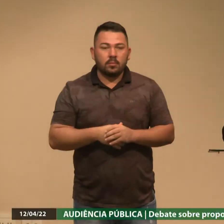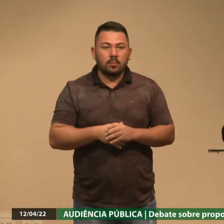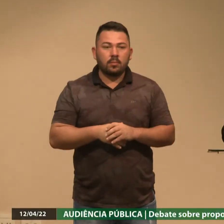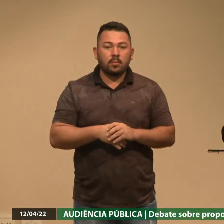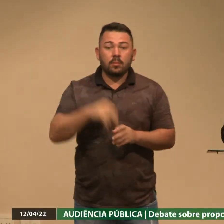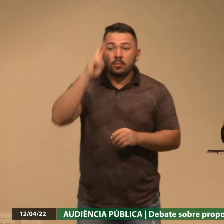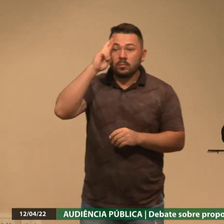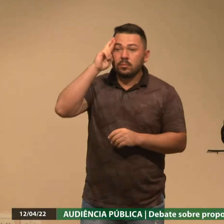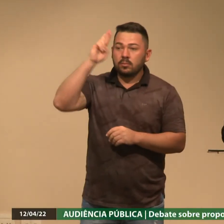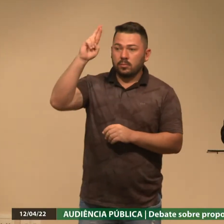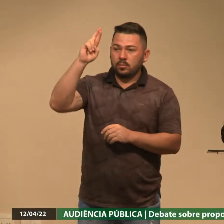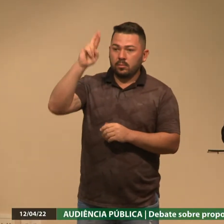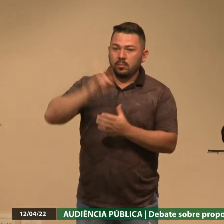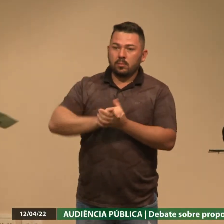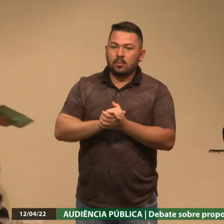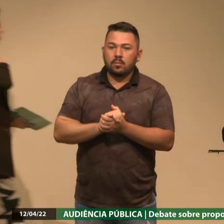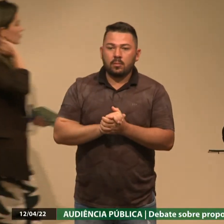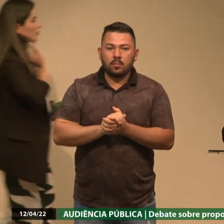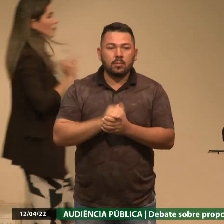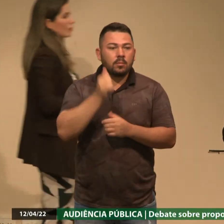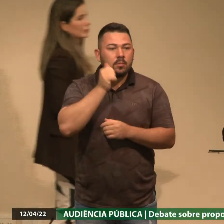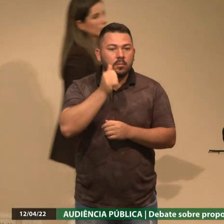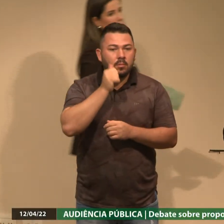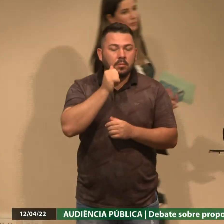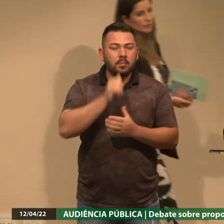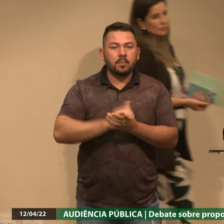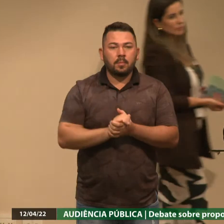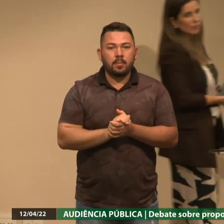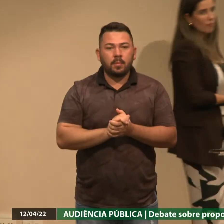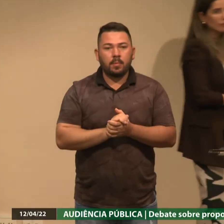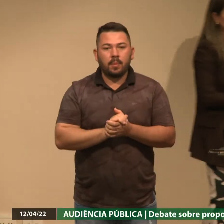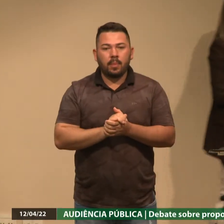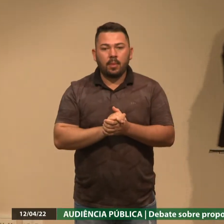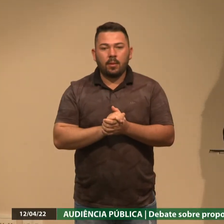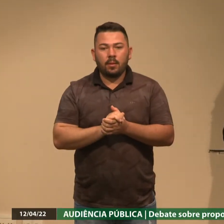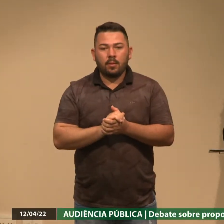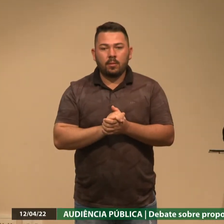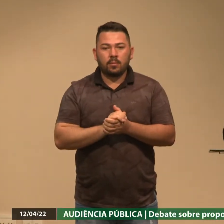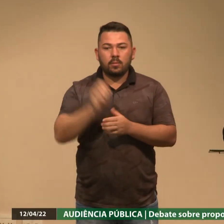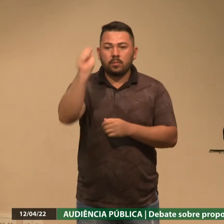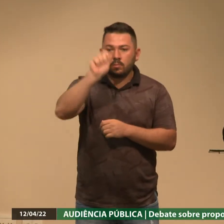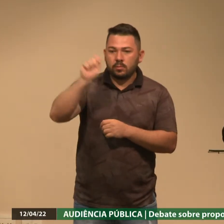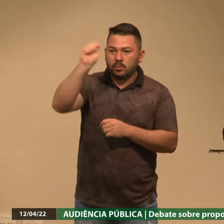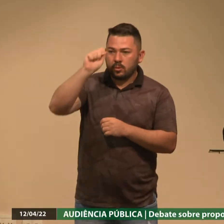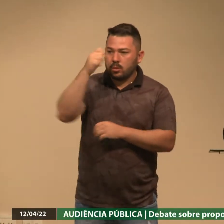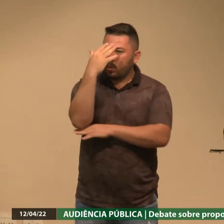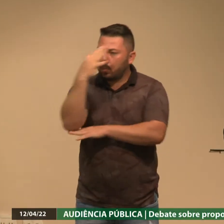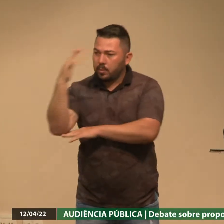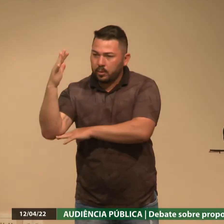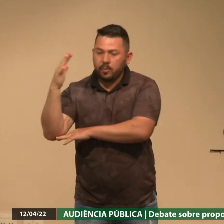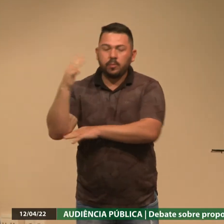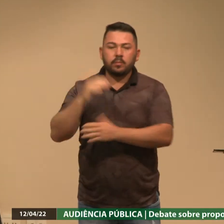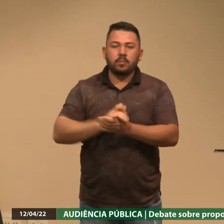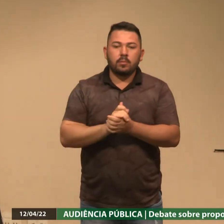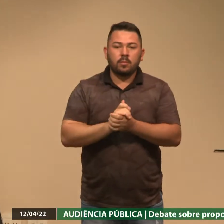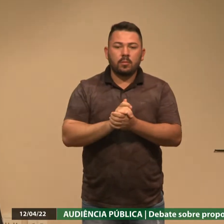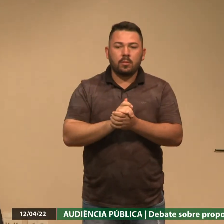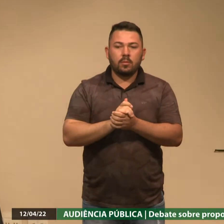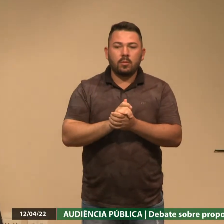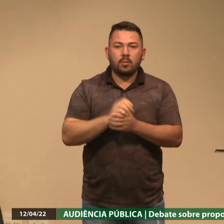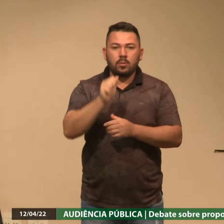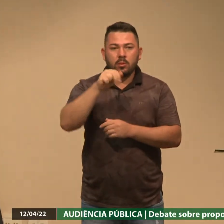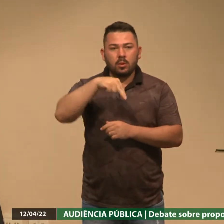o senhor super lindo senhora superintendente da fundação de Meio Ambiente Gabriela Brasil dos anjos